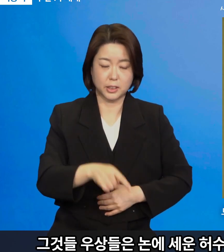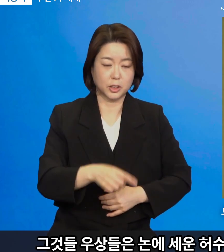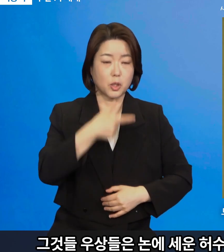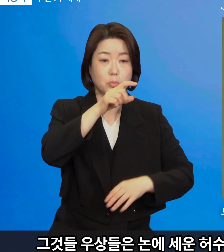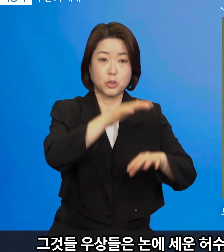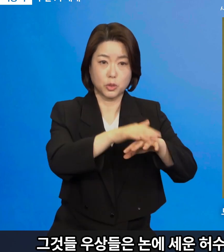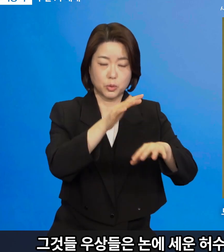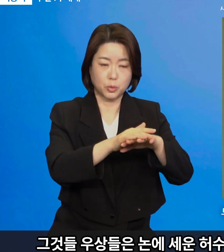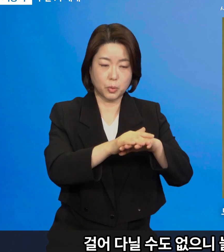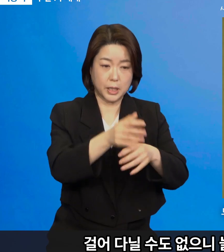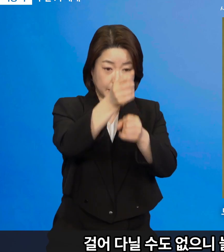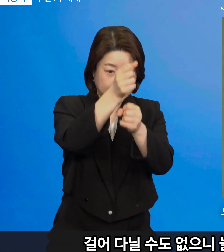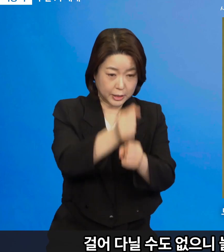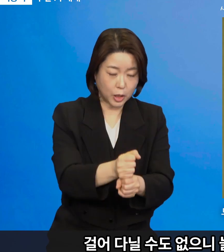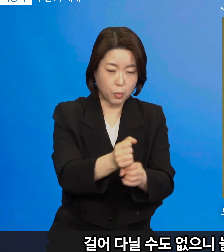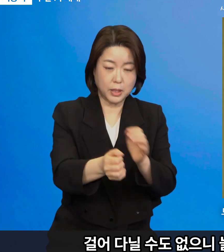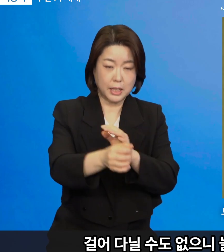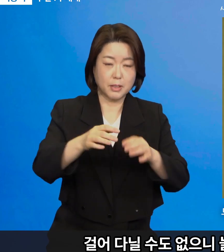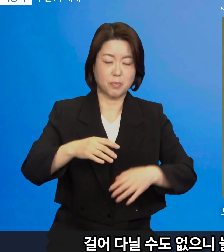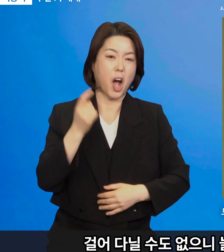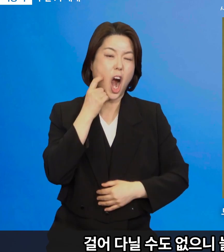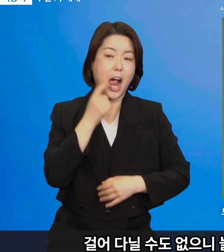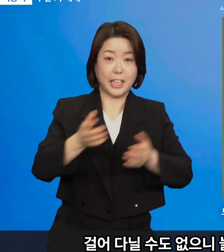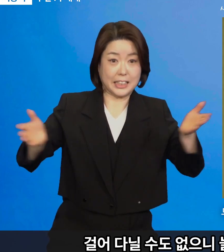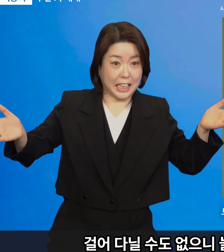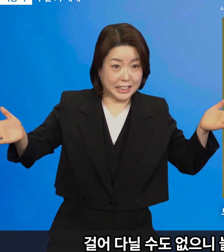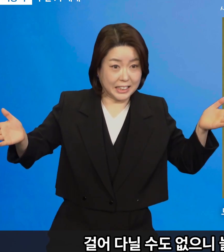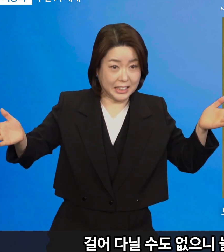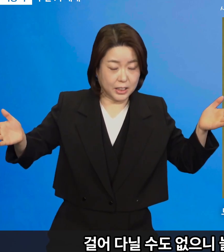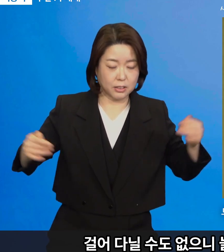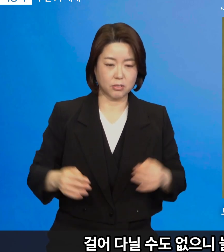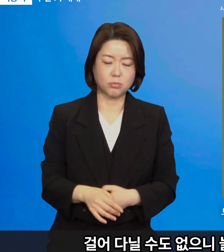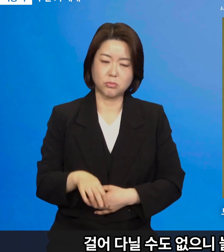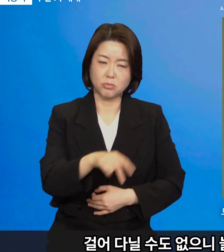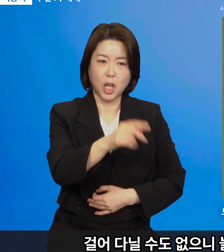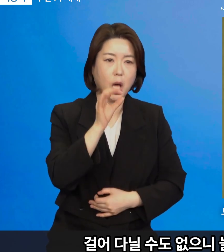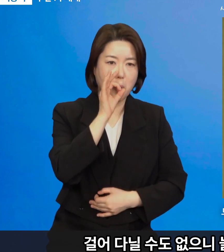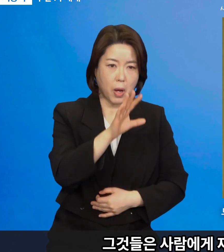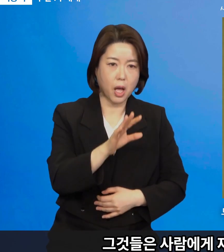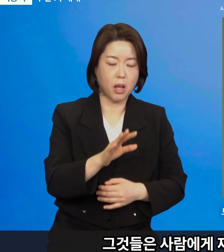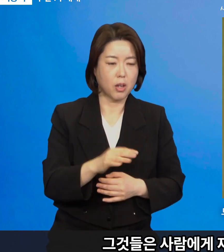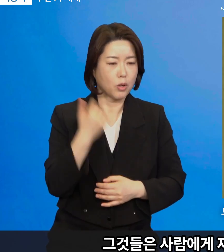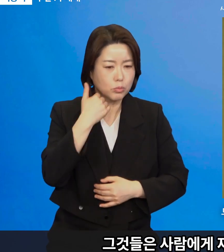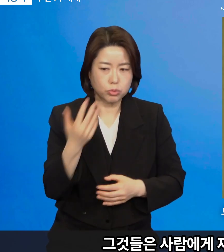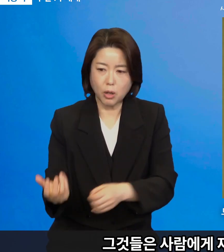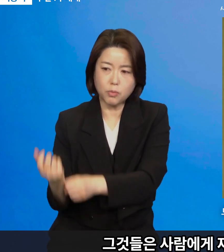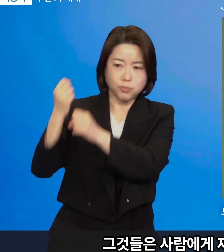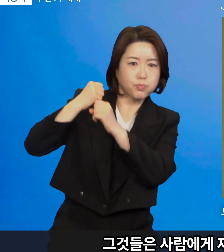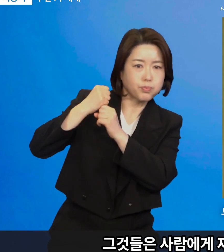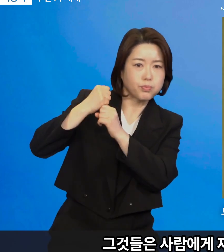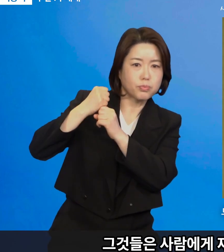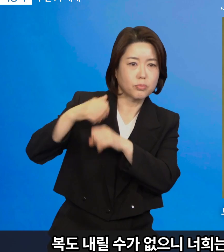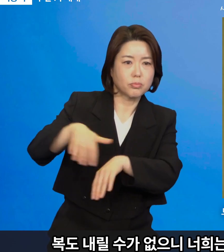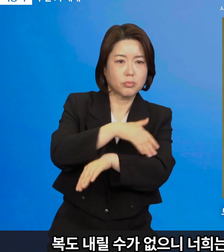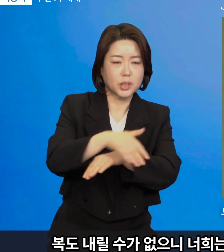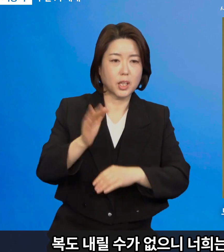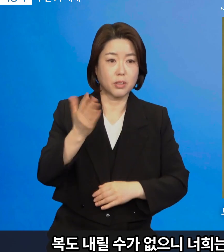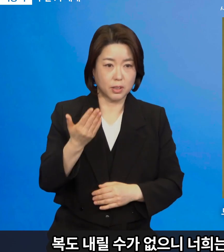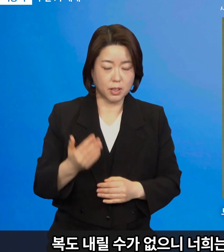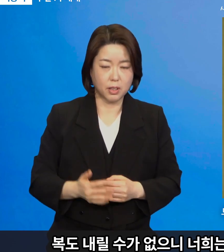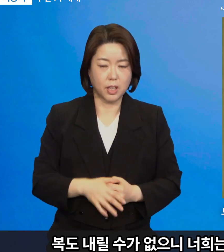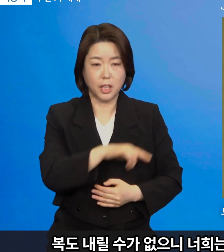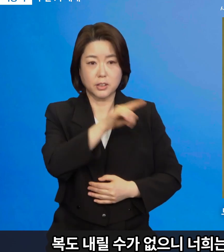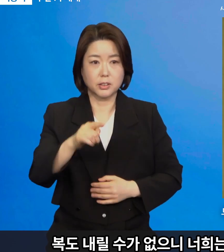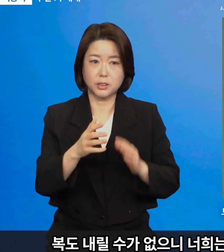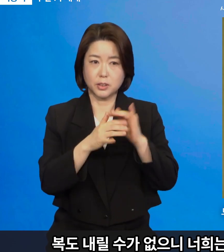같아서 말을 하지 못한다, 걸어 다닐 수도 없으니 늘 누가 메고 다녀야 한다. 그것들은 사람에게 재앙을 내릴 수도 없고 복도